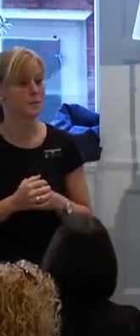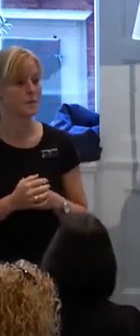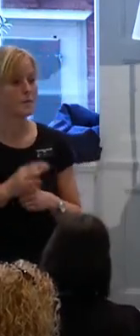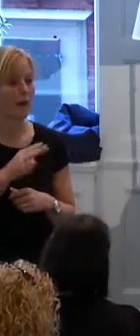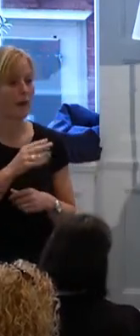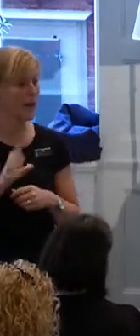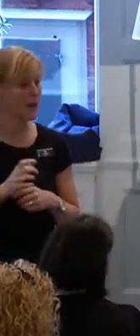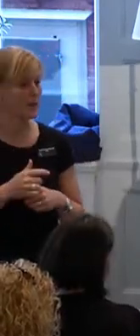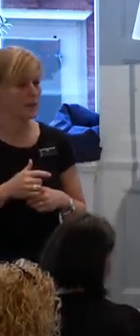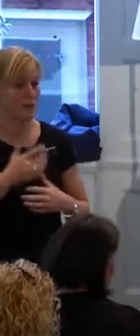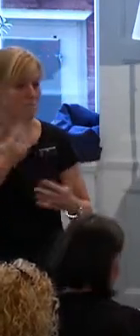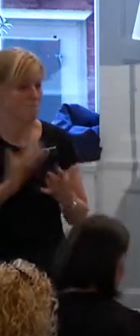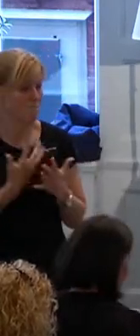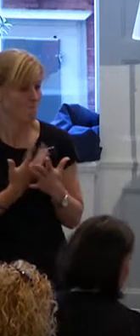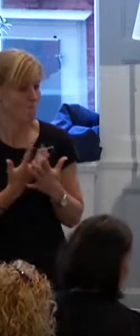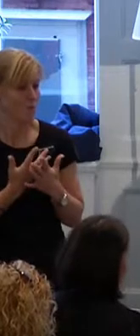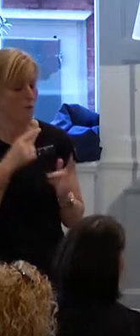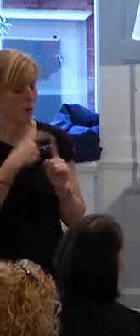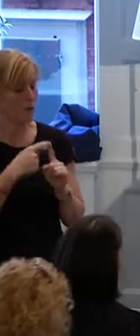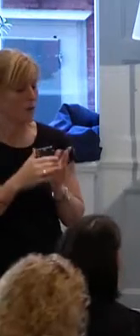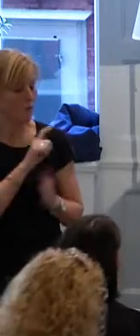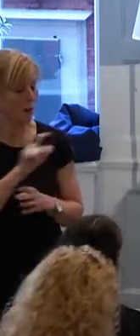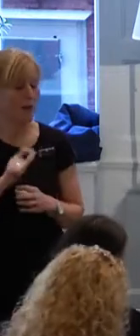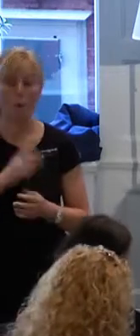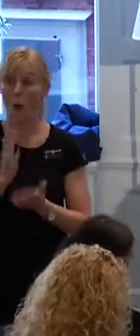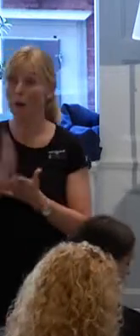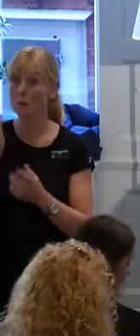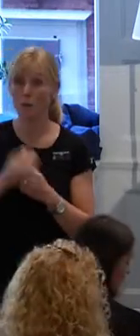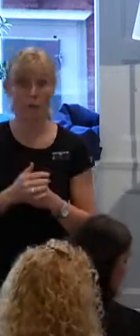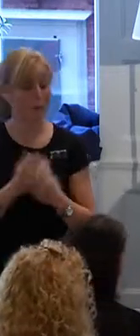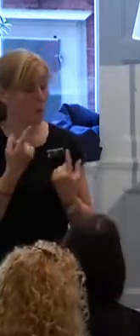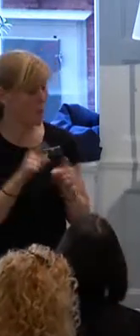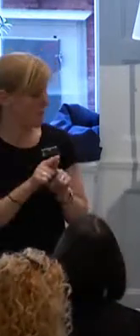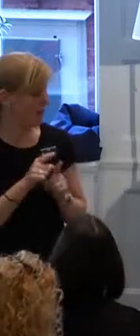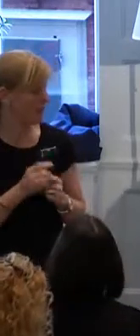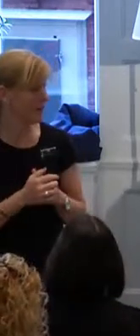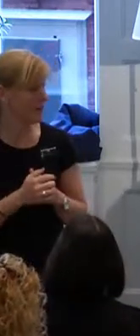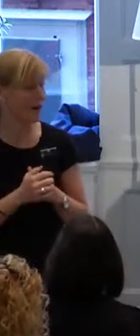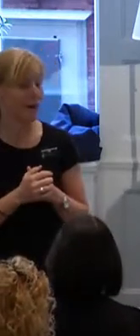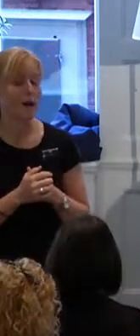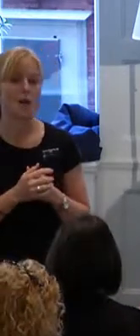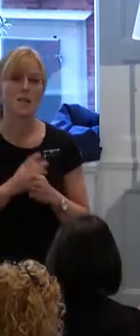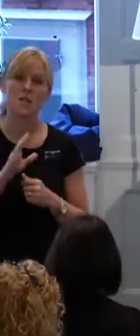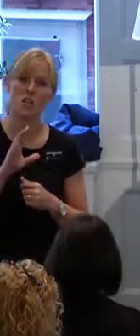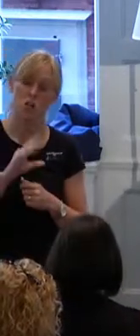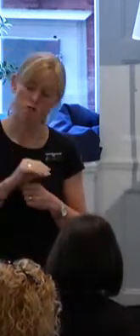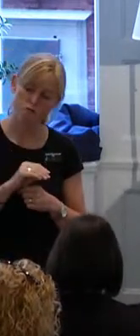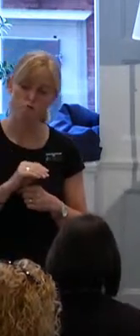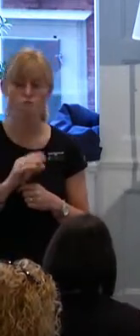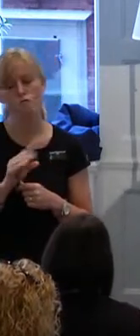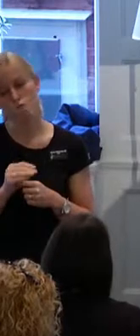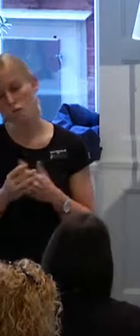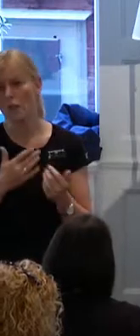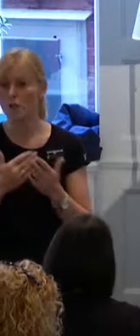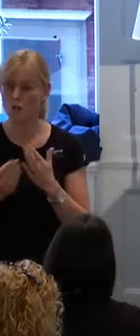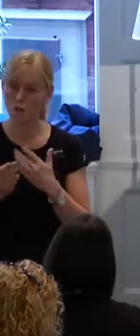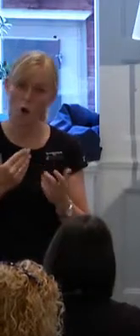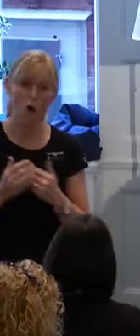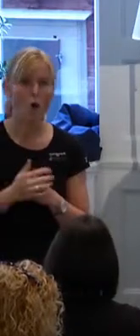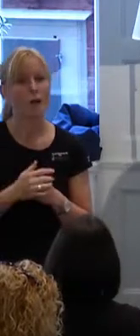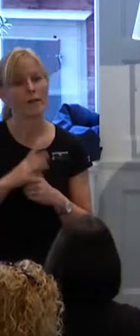Nils, han laddade ur ordentligt. Han var väldigt positiv. Ja, absolut. Håller du med? Ja, det gør jeg. Der er visse fordele